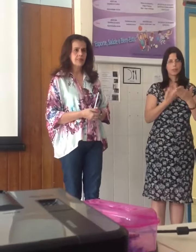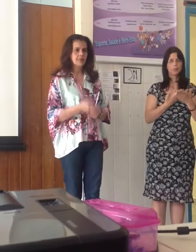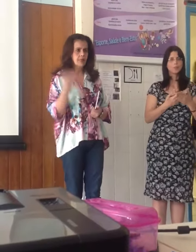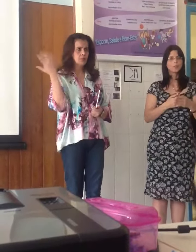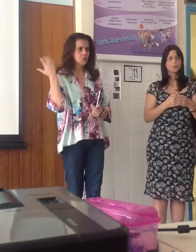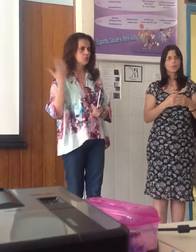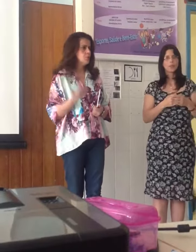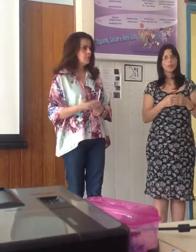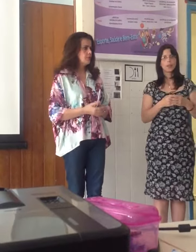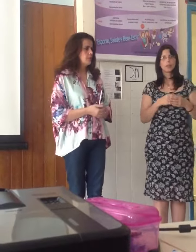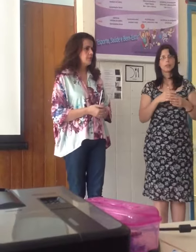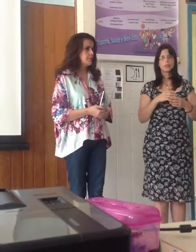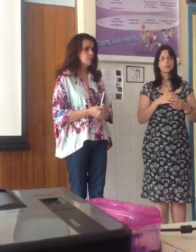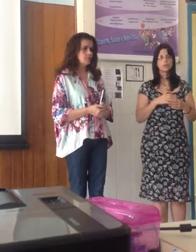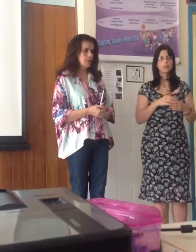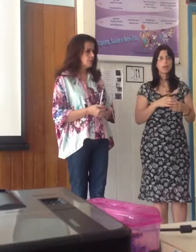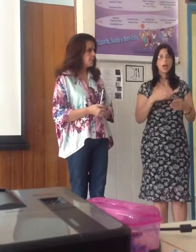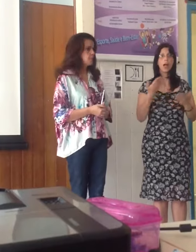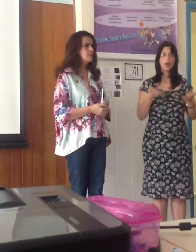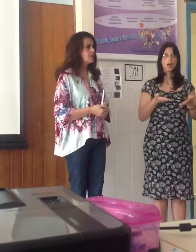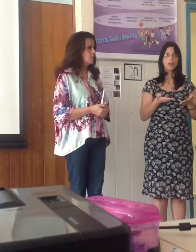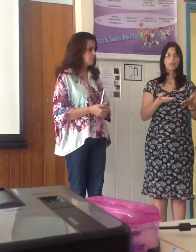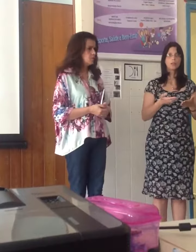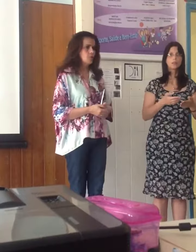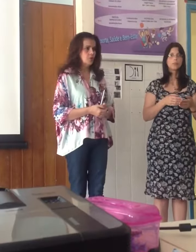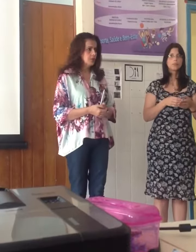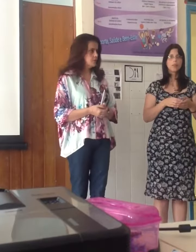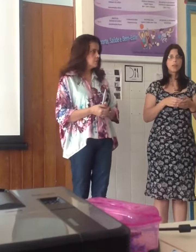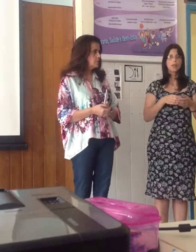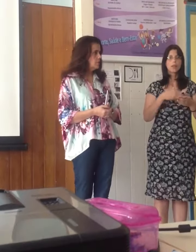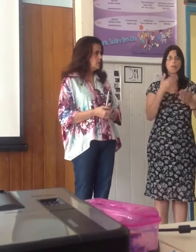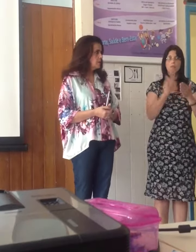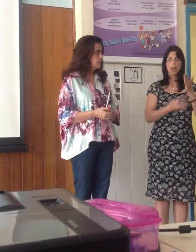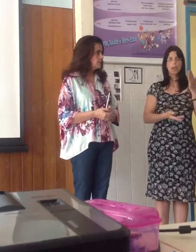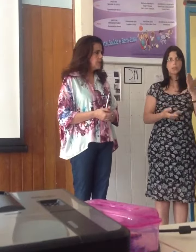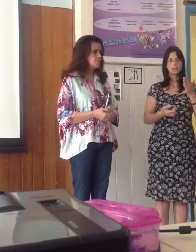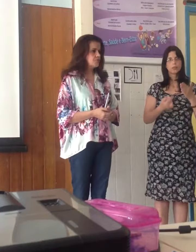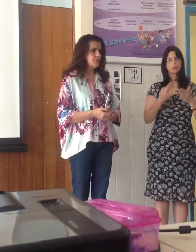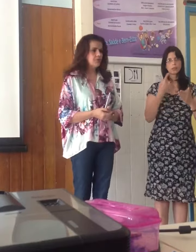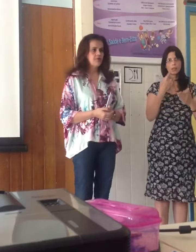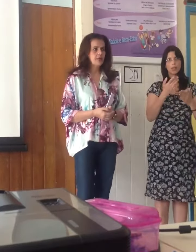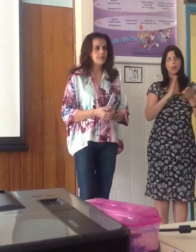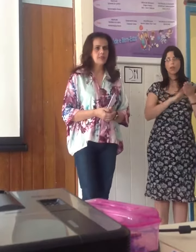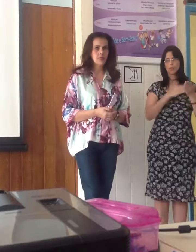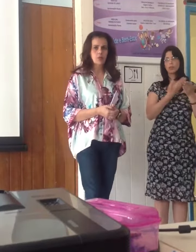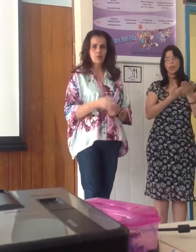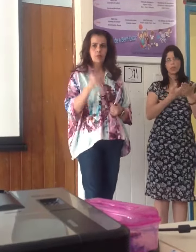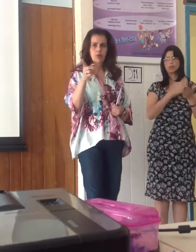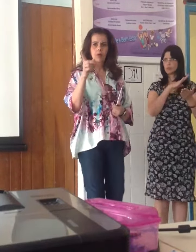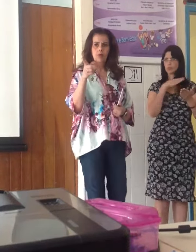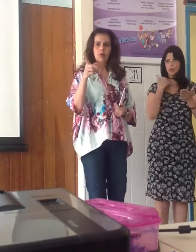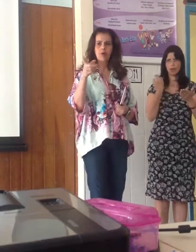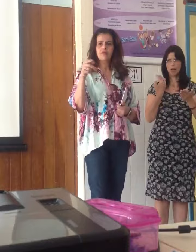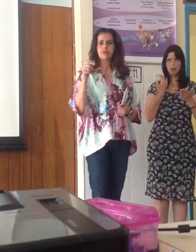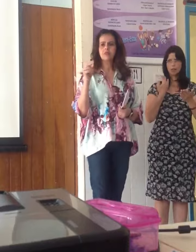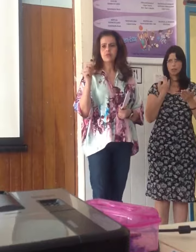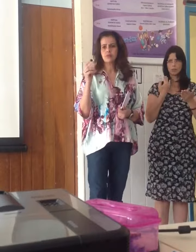né, perdemos um agora há pouco tempo, o intérprete para que faleceu.